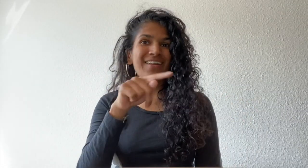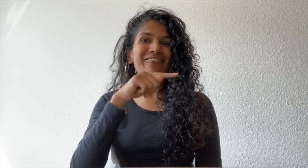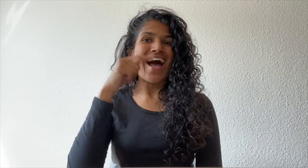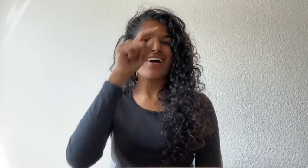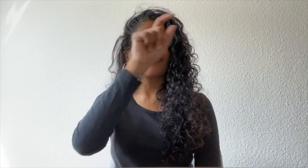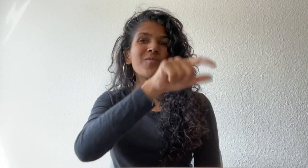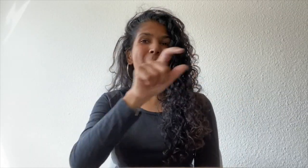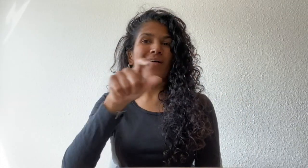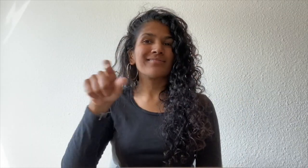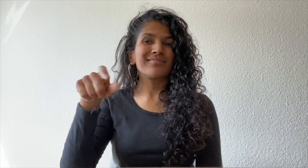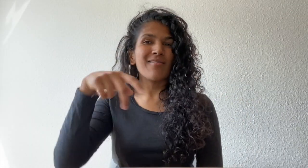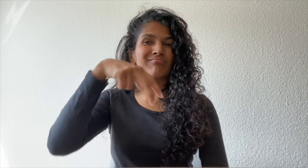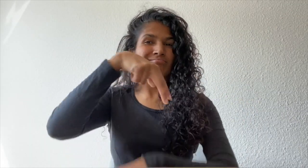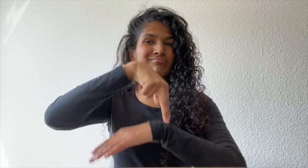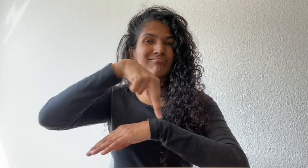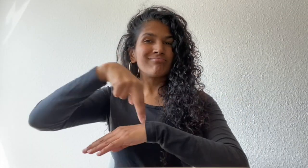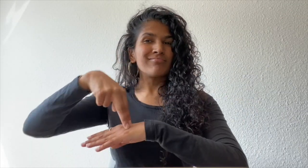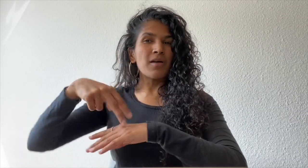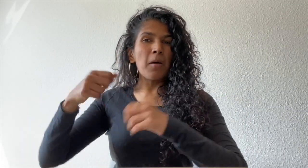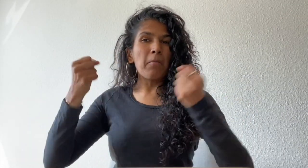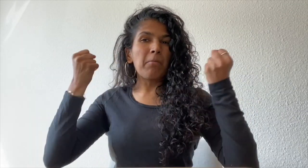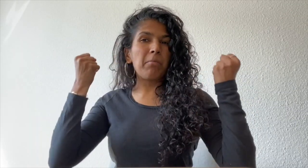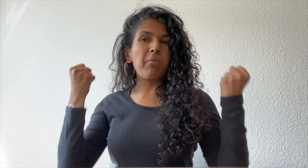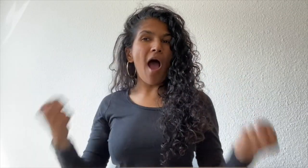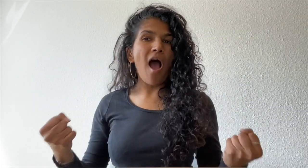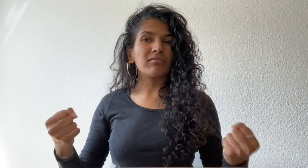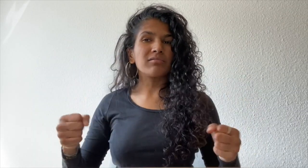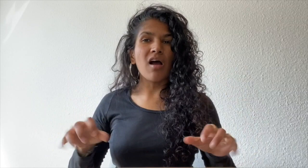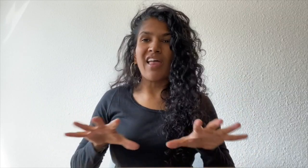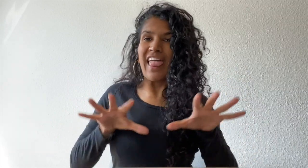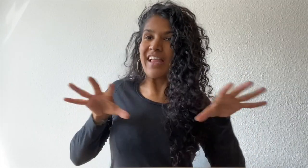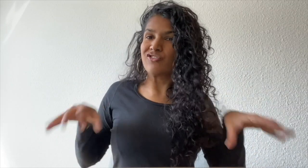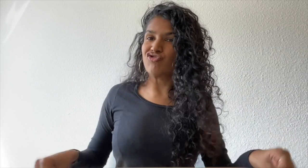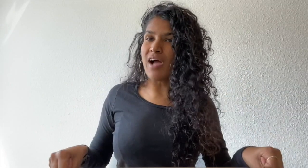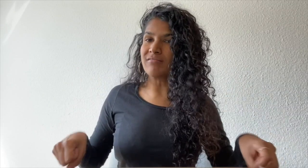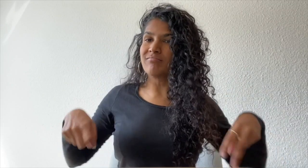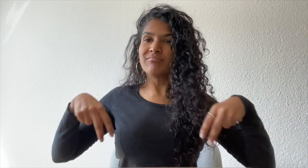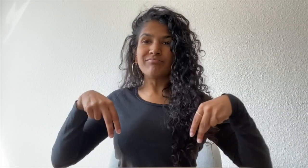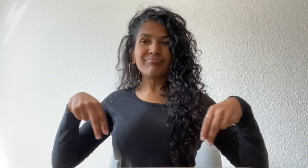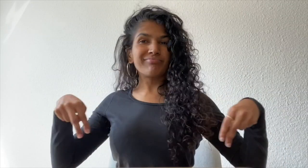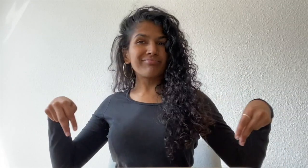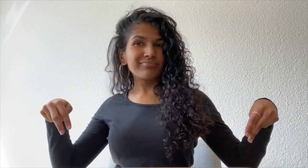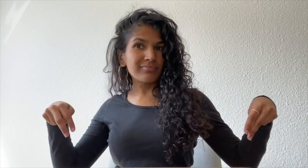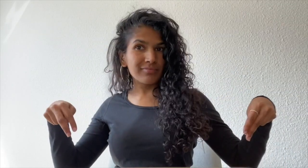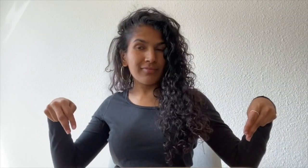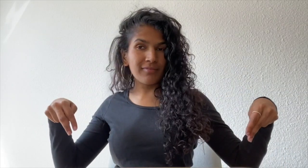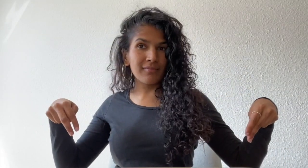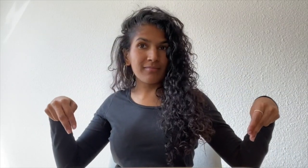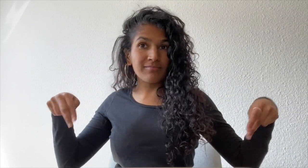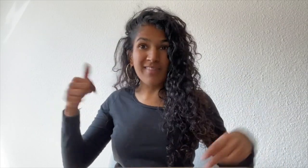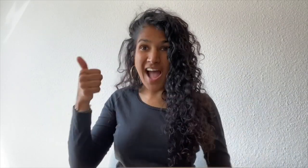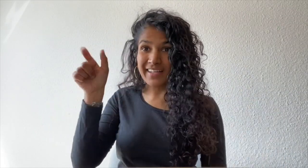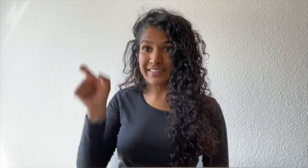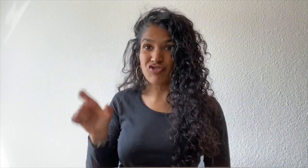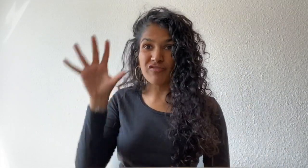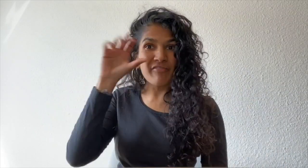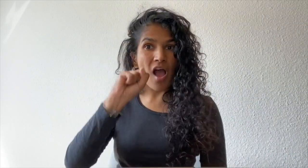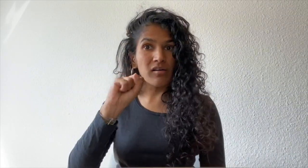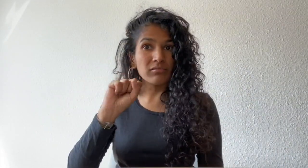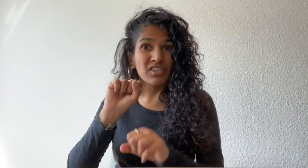Auf dieser zeitgenössischen Grafik sehen Sie weiße Menschen in den Kolonien, in